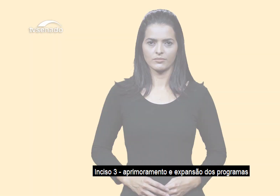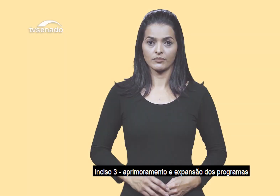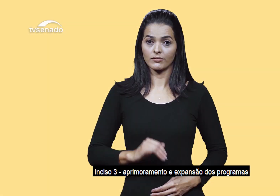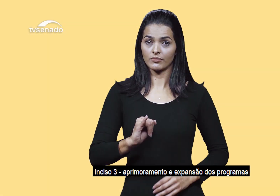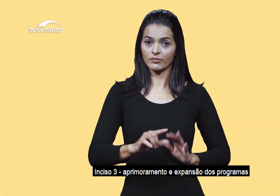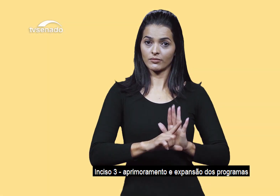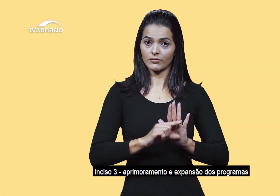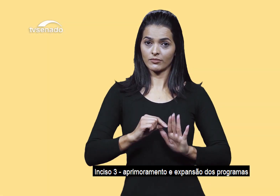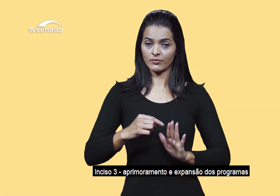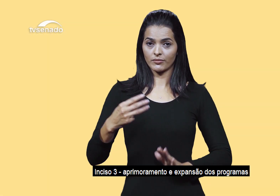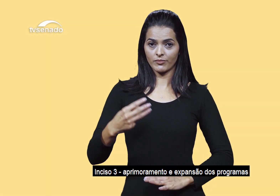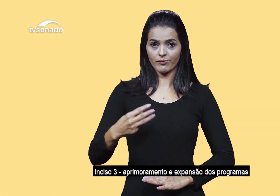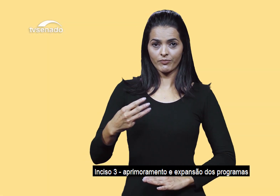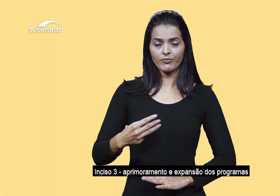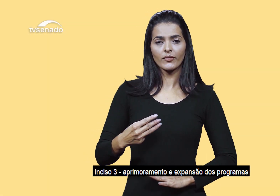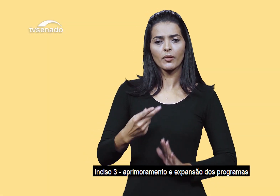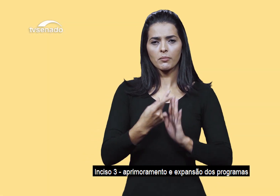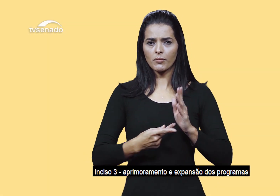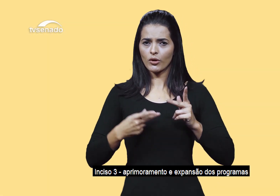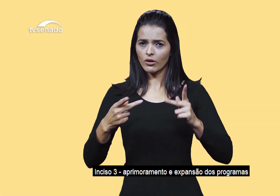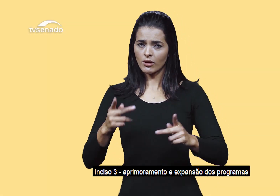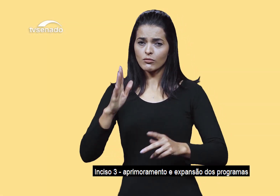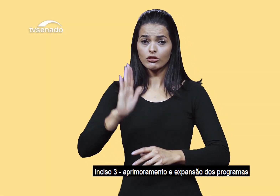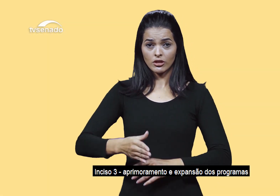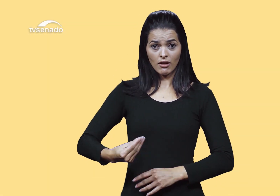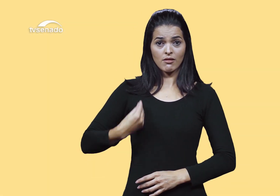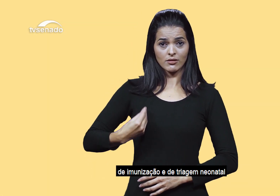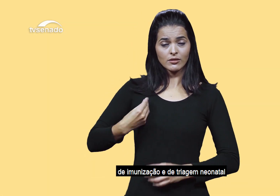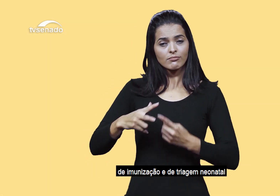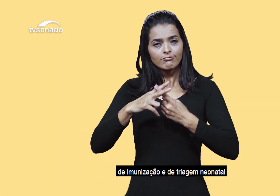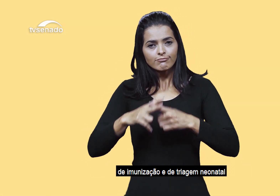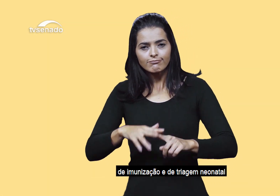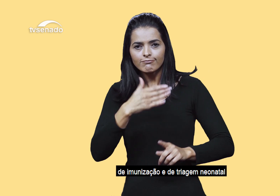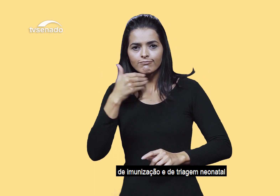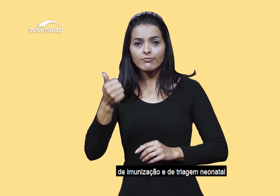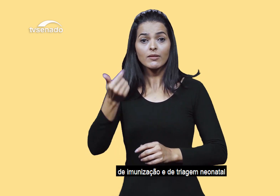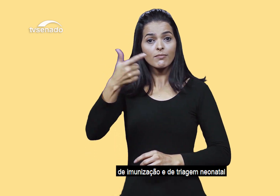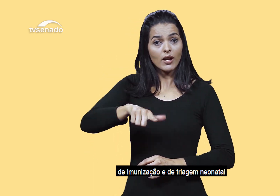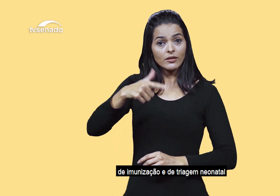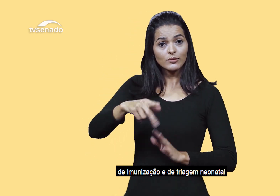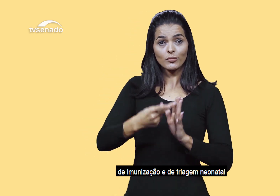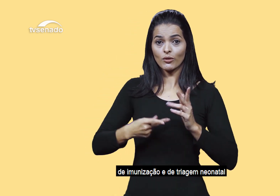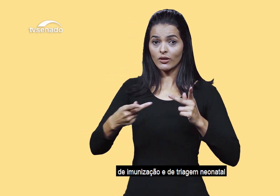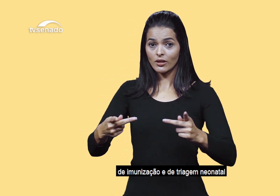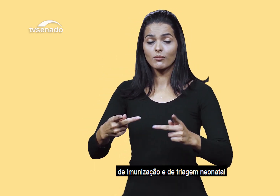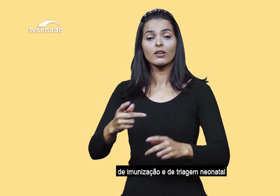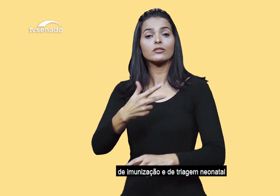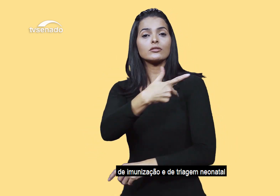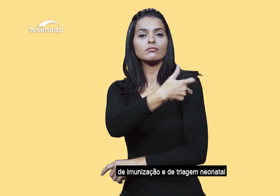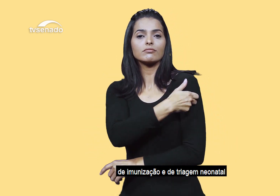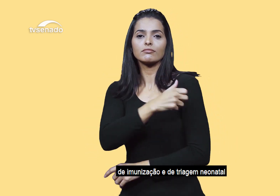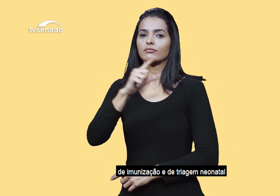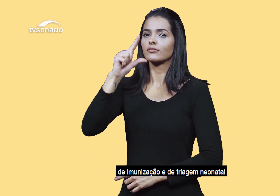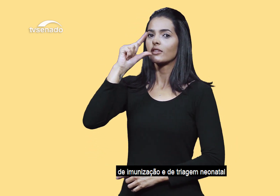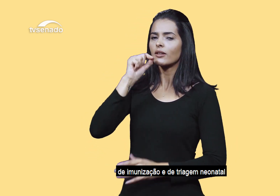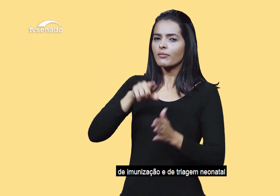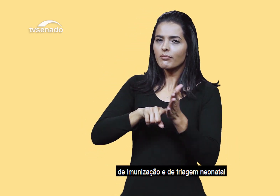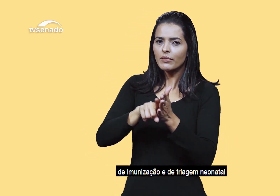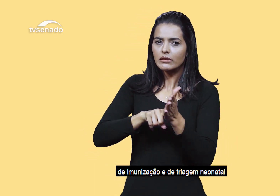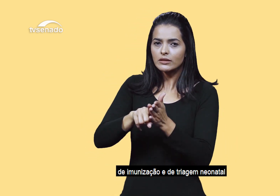Inciso 3. Aprimoramento e expansão dos programas de imunização e de triagem neonatal.